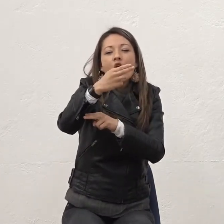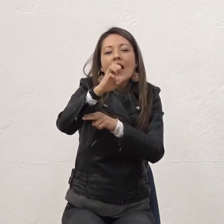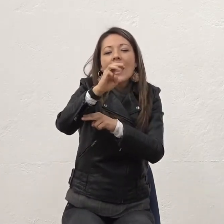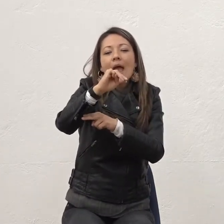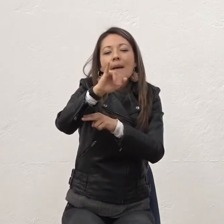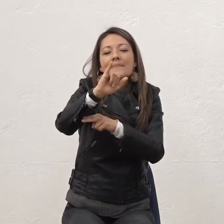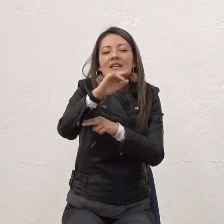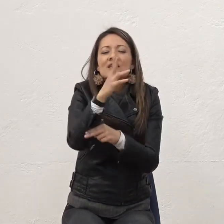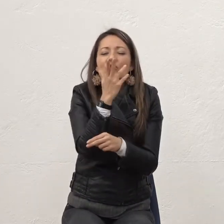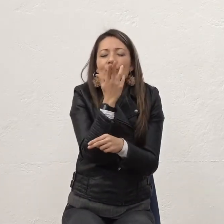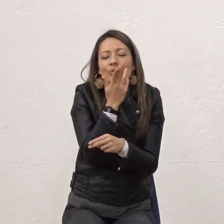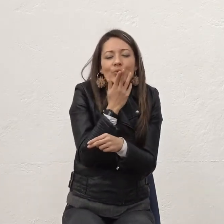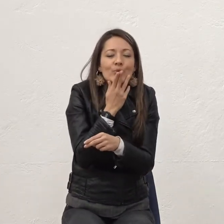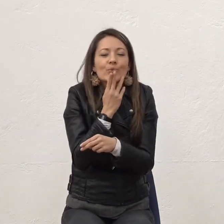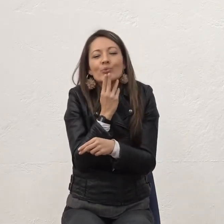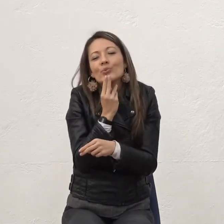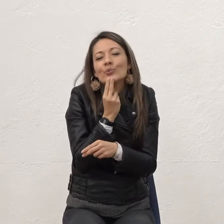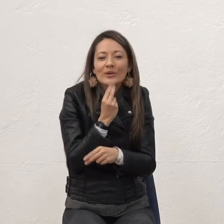Noemí? Dulzura.